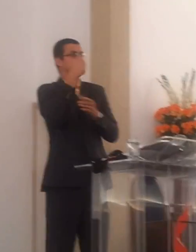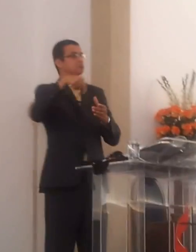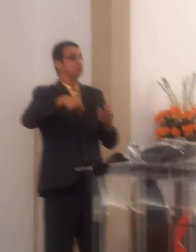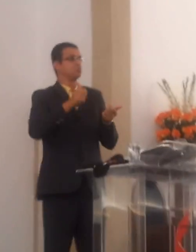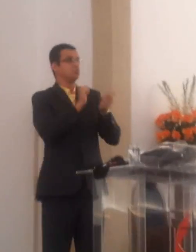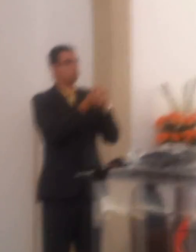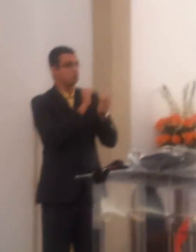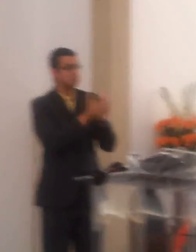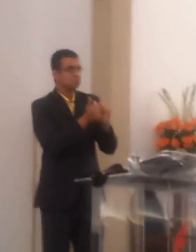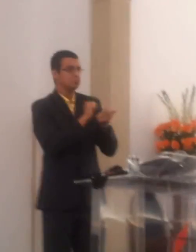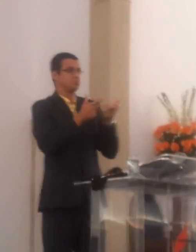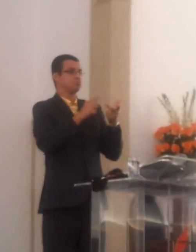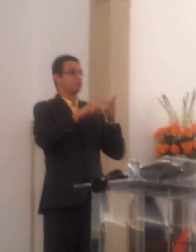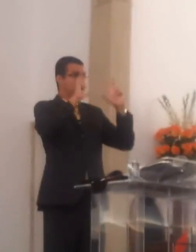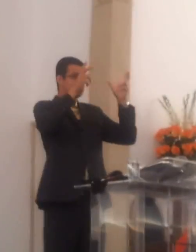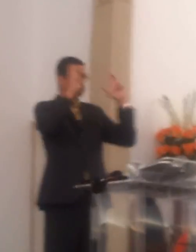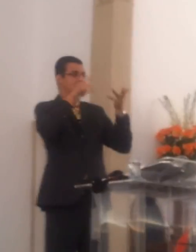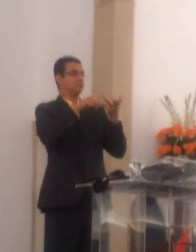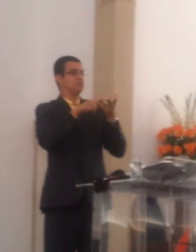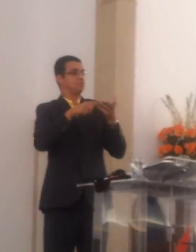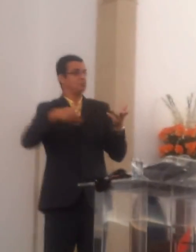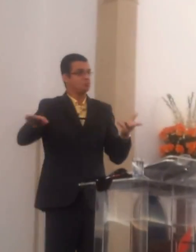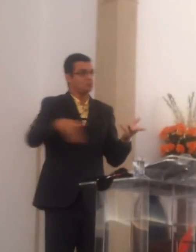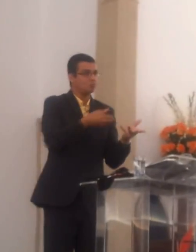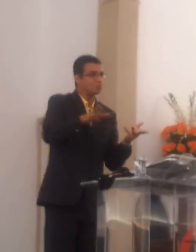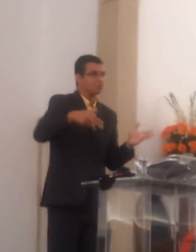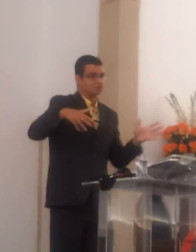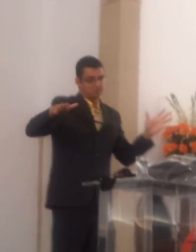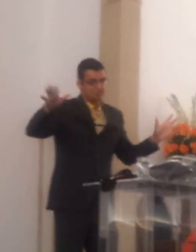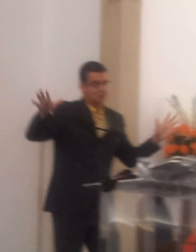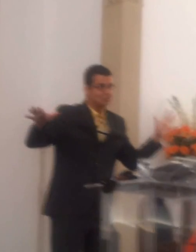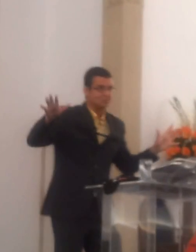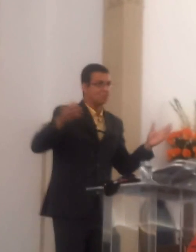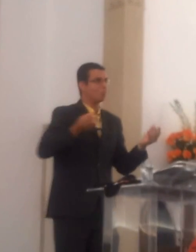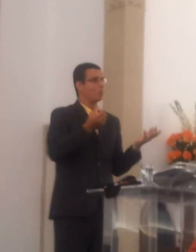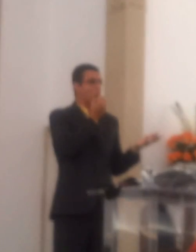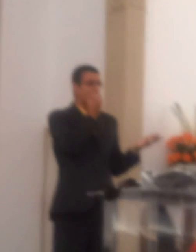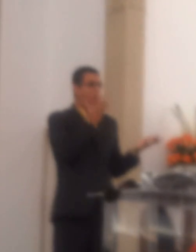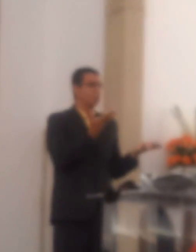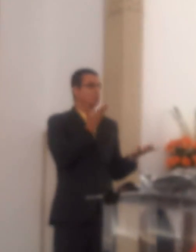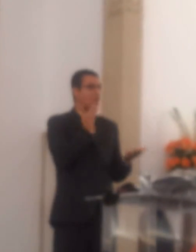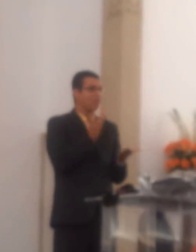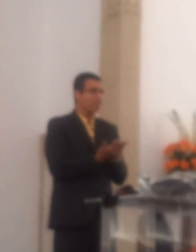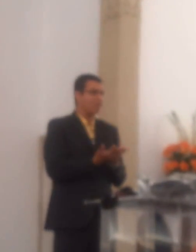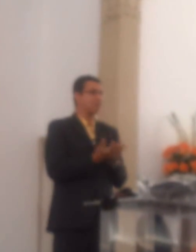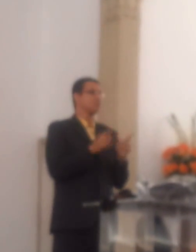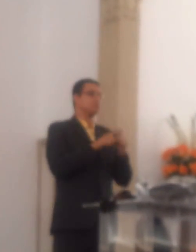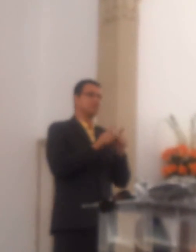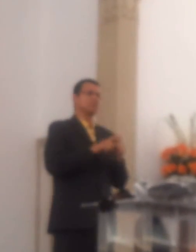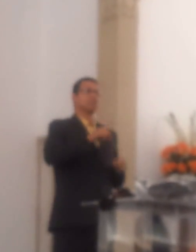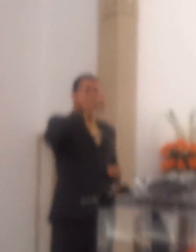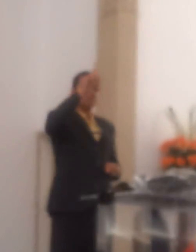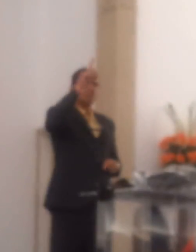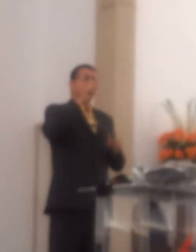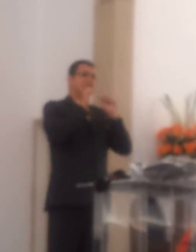Senhor. Eu estou admirado com tantas coisas, pode usar no futebol, no vôlei, no esporte, nos skatistas, o pastor quer perguntar também aqui. Você pode